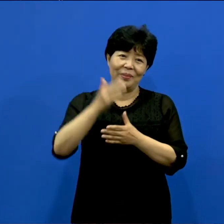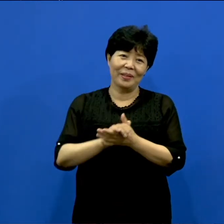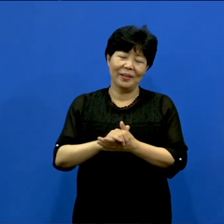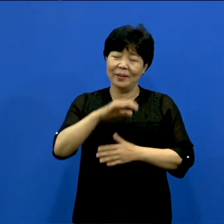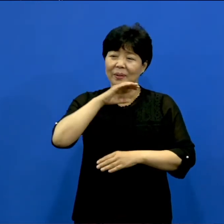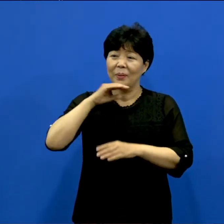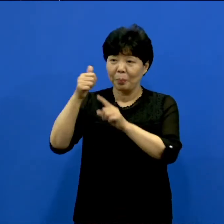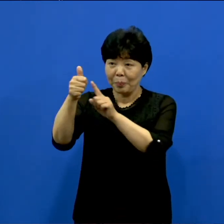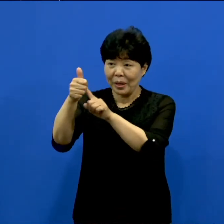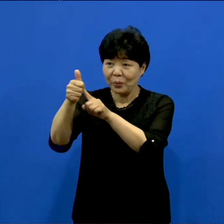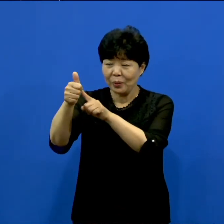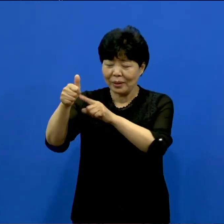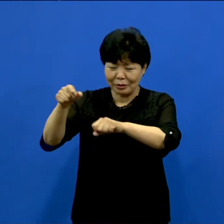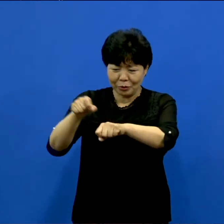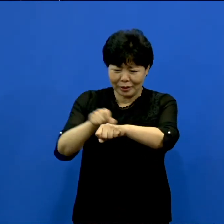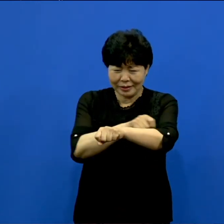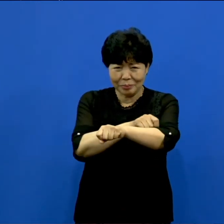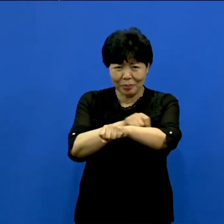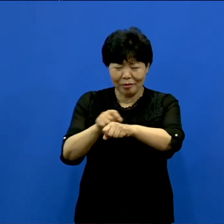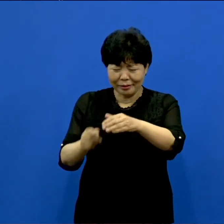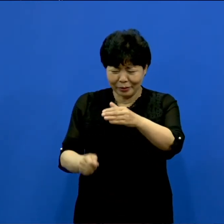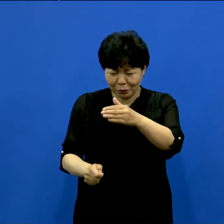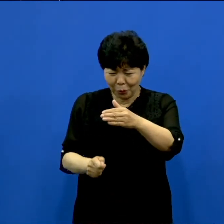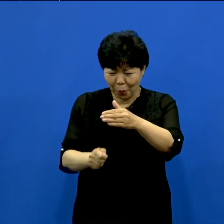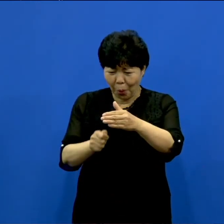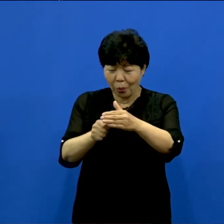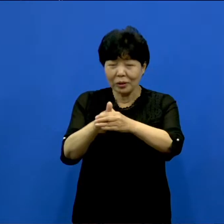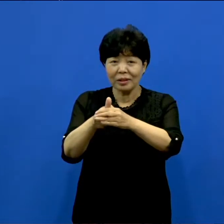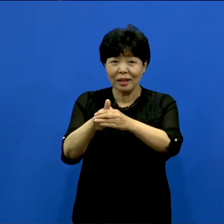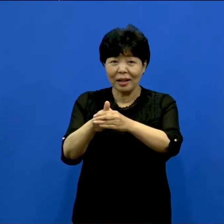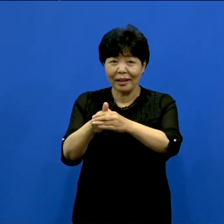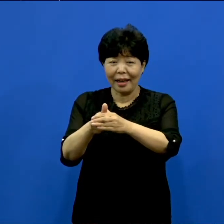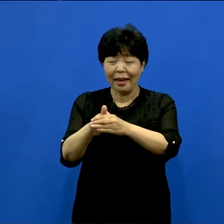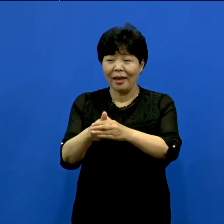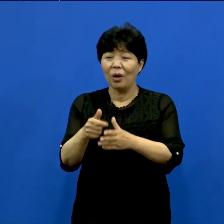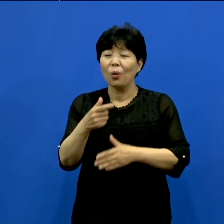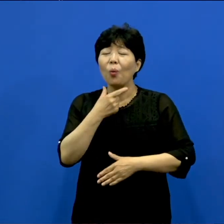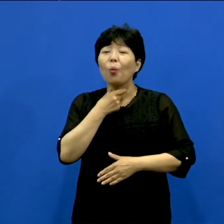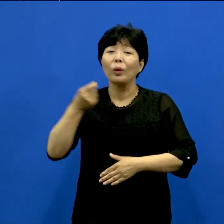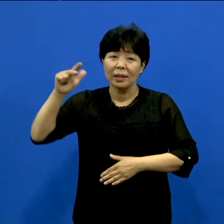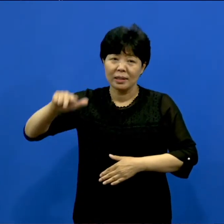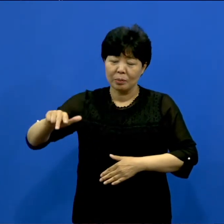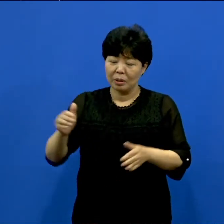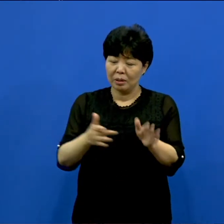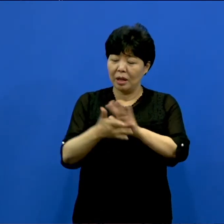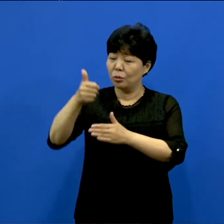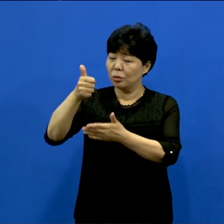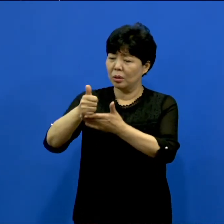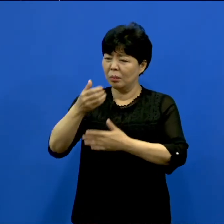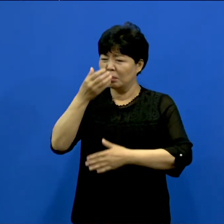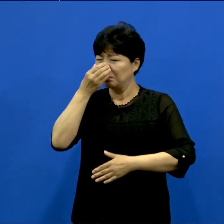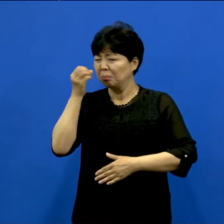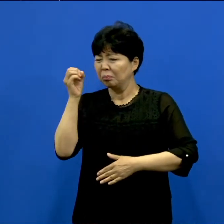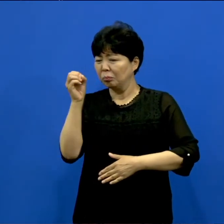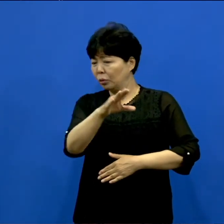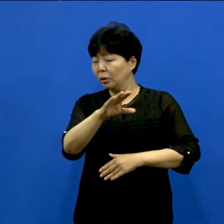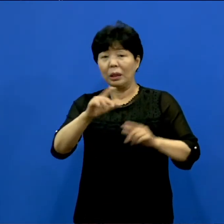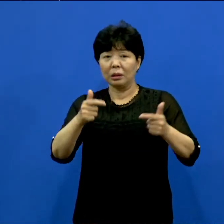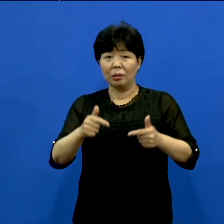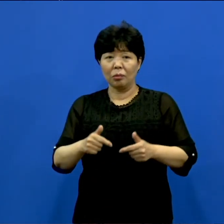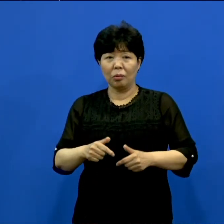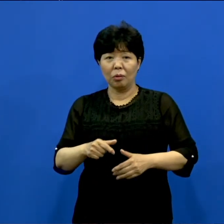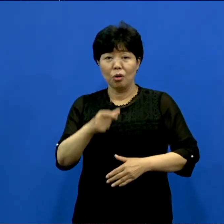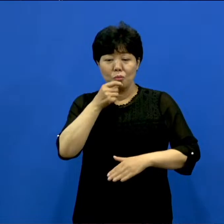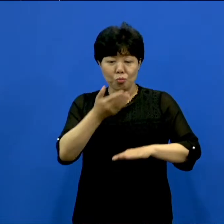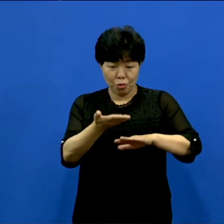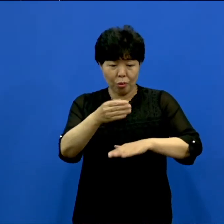베드로는 독특한 그런 제안을 했지만 주님은 그를 무시하지 않으시고 물 위로 걸어오게 하셨던 것이죠.